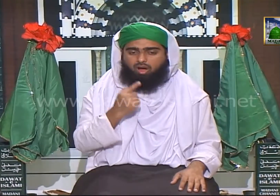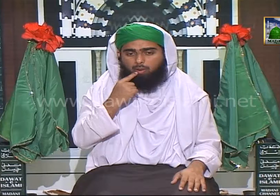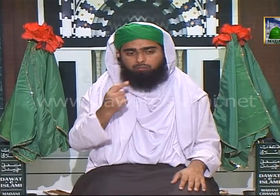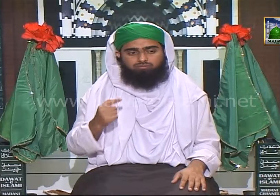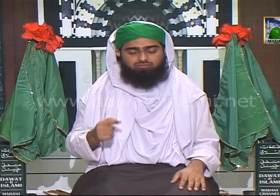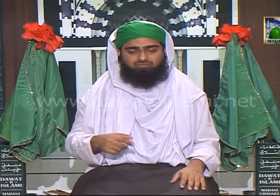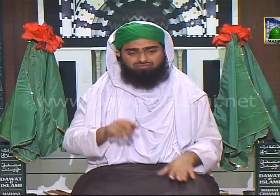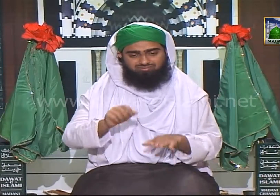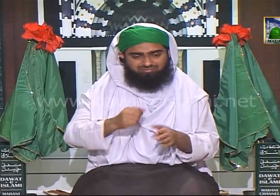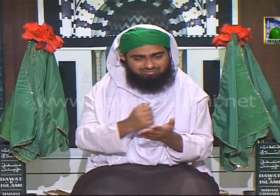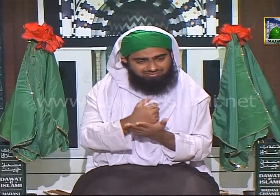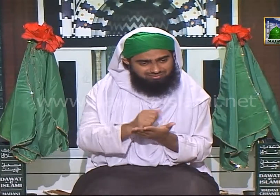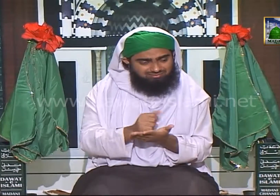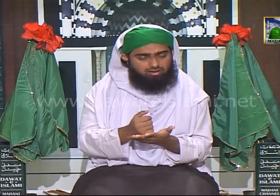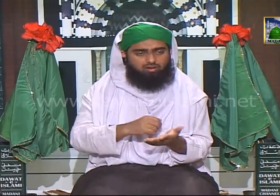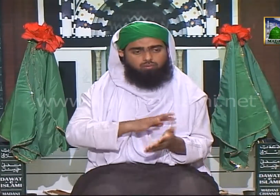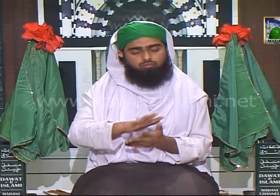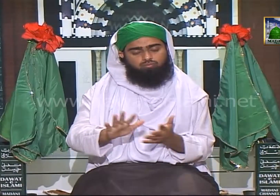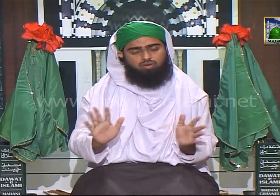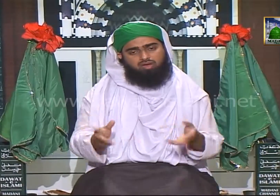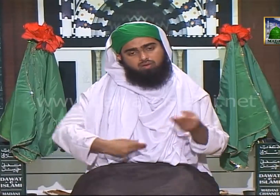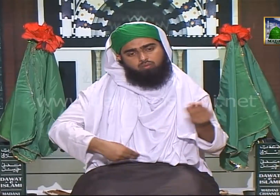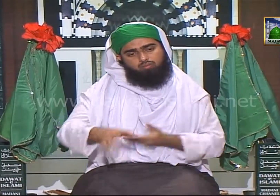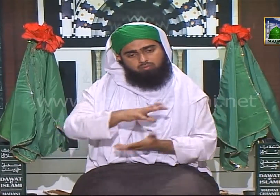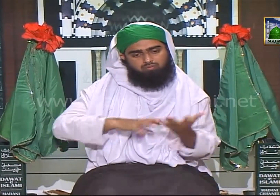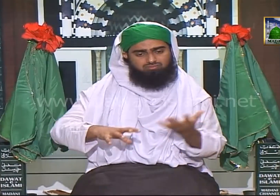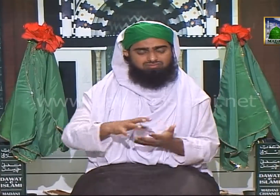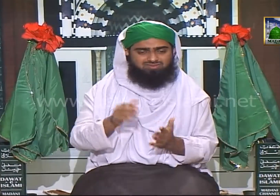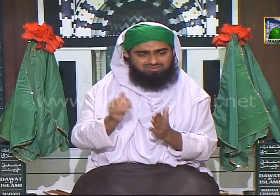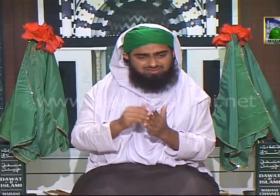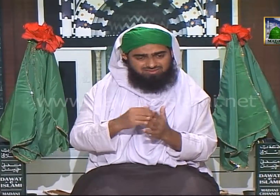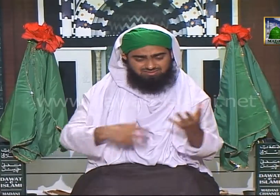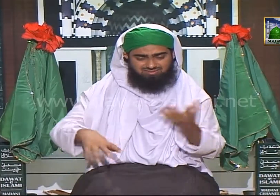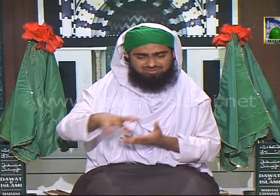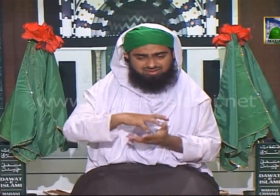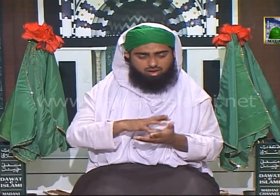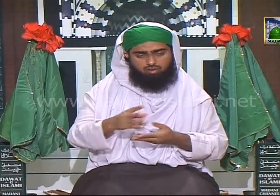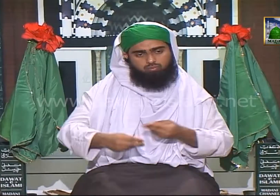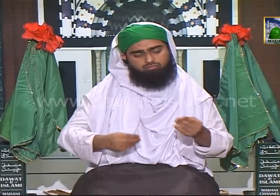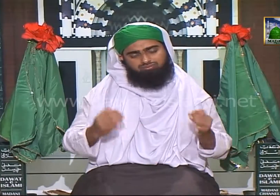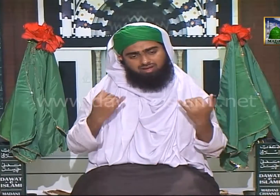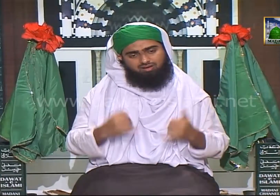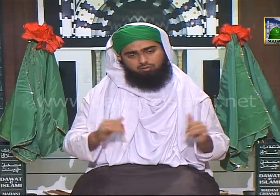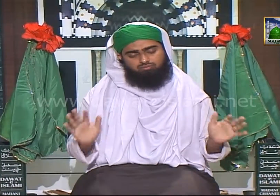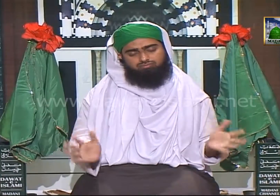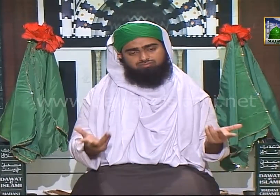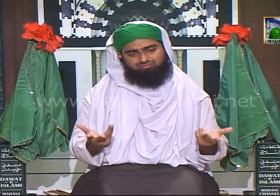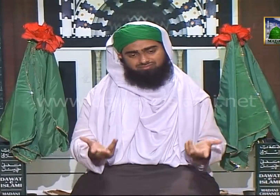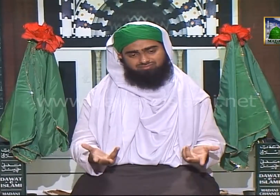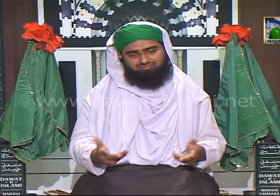مرچ، اس میں لکڑی وغیرہ پیس کر اس کا برادہ ڈال کر چلا لیتے. تو اس طرح مطلب یہ کہ بہت ملاوٹیں آج کل ہو رہی ہیں.